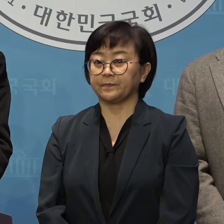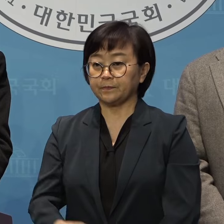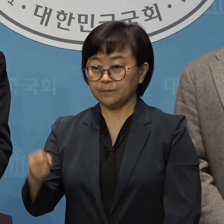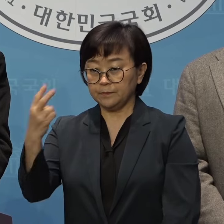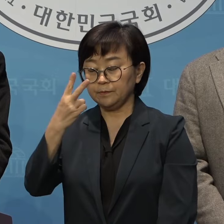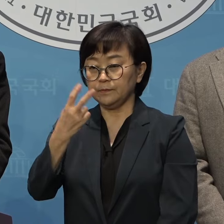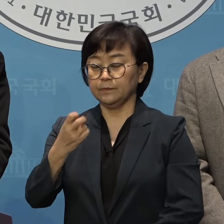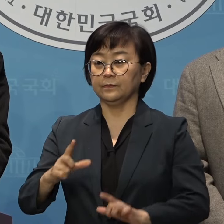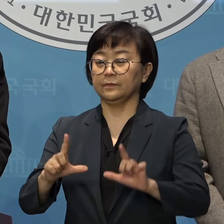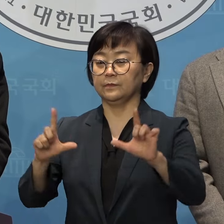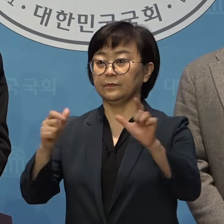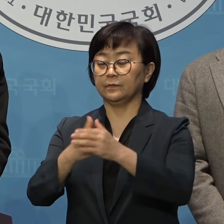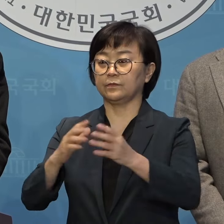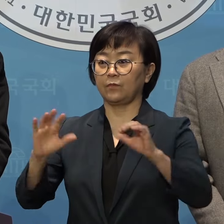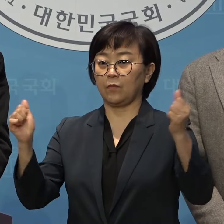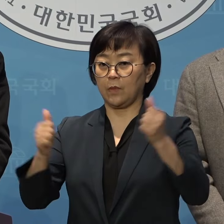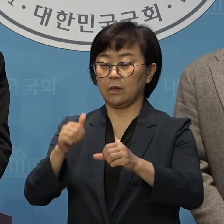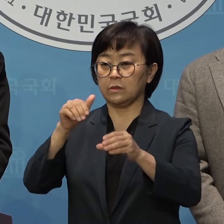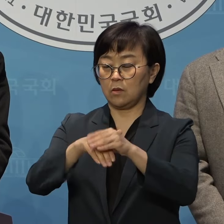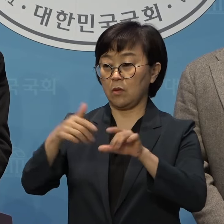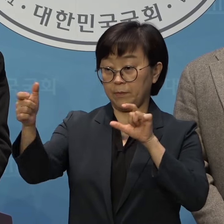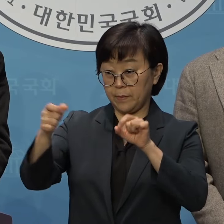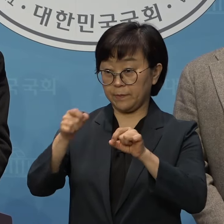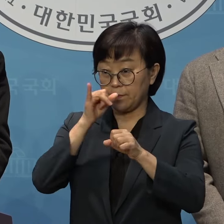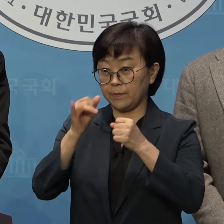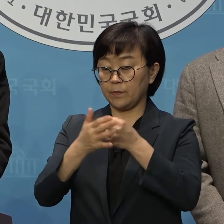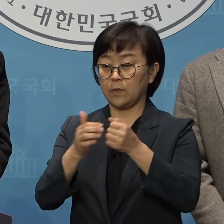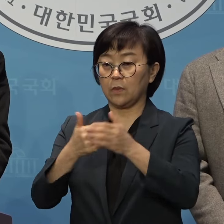또한 2020년 국회의원 선거를 앞두고